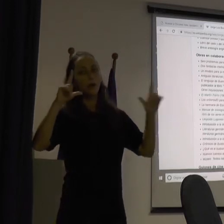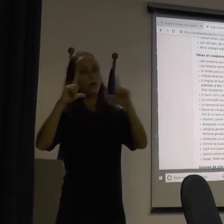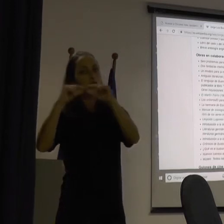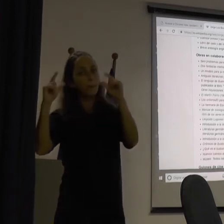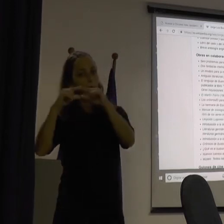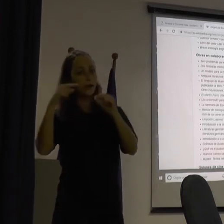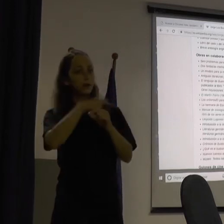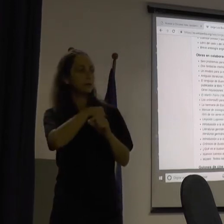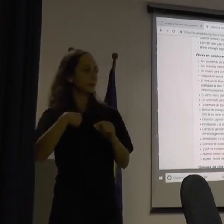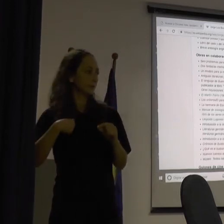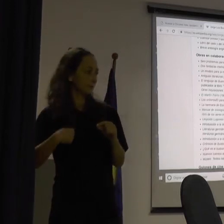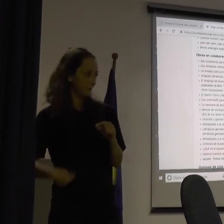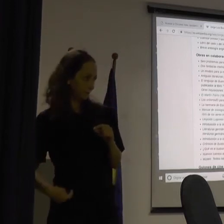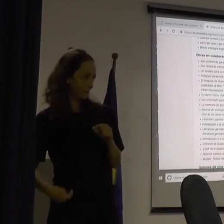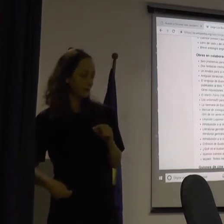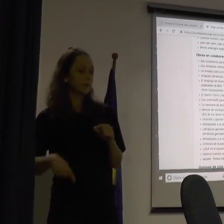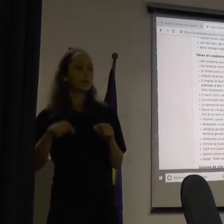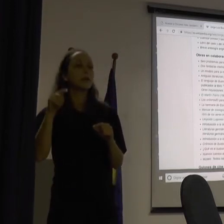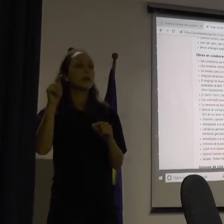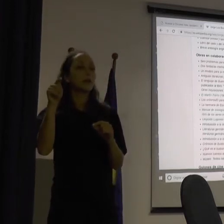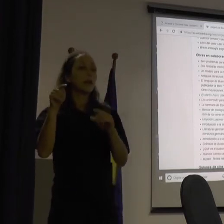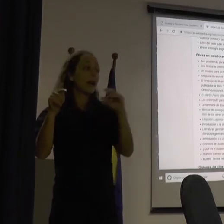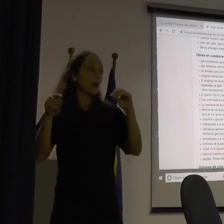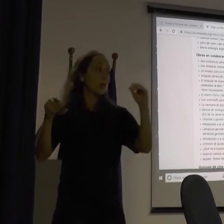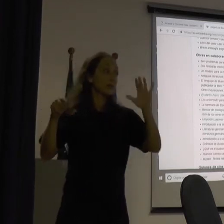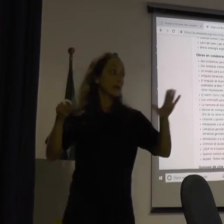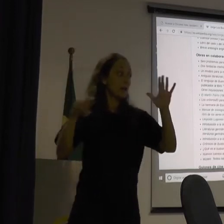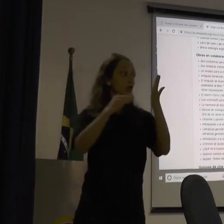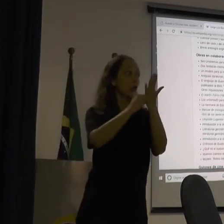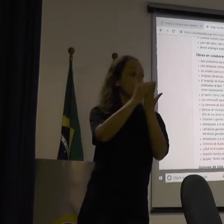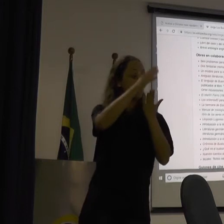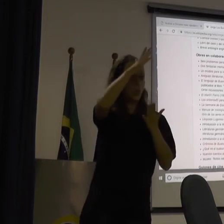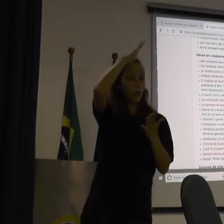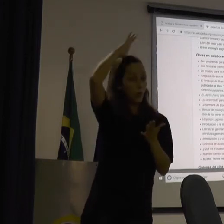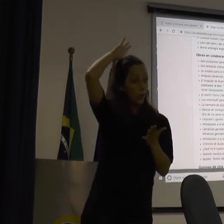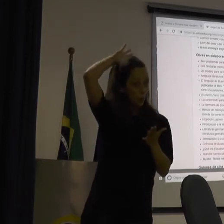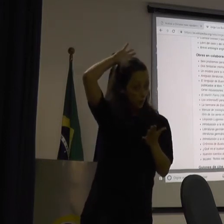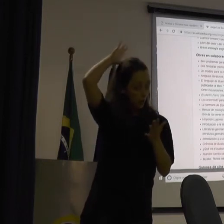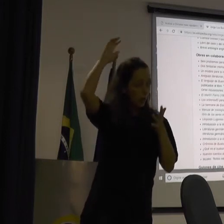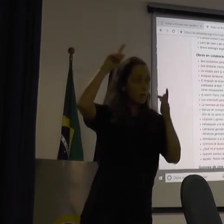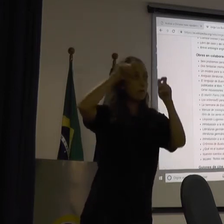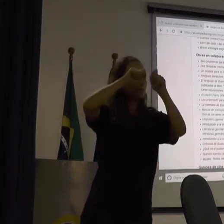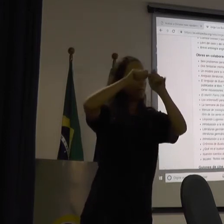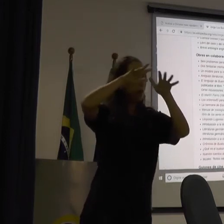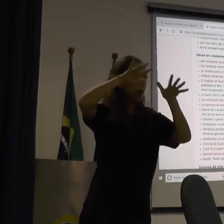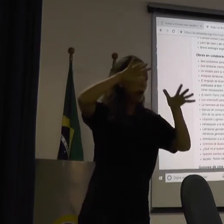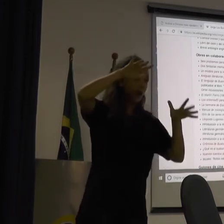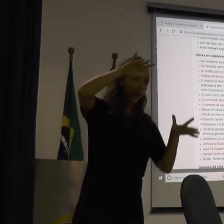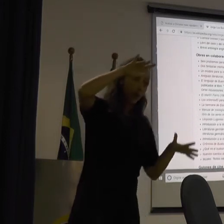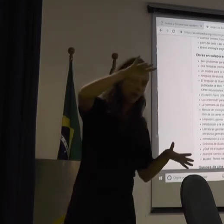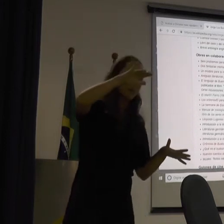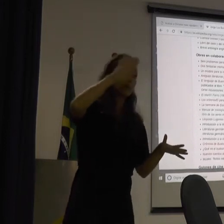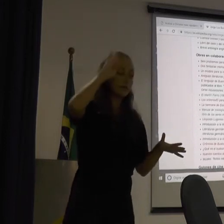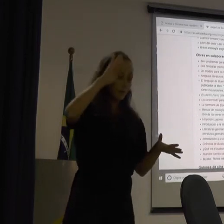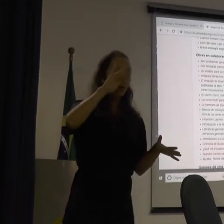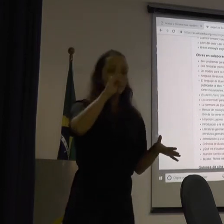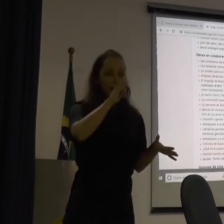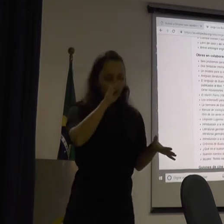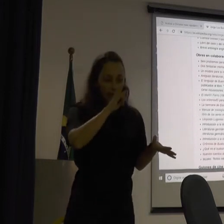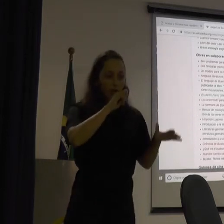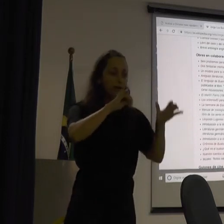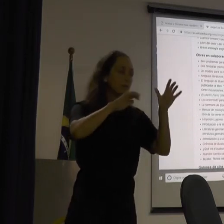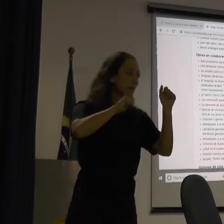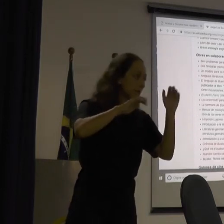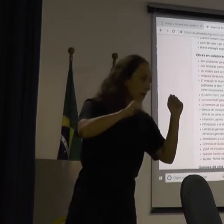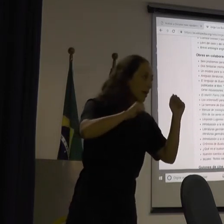no Ocidente, aliás, isso começou com Roma, né? E depois se radicalizou no Ocidente, Itália, Espanha,